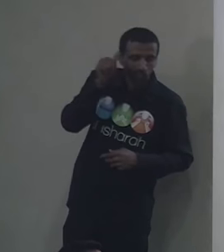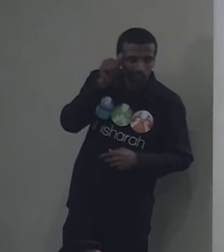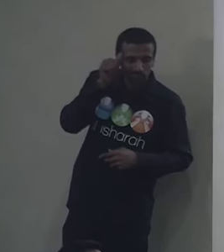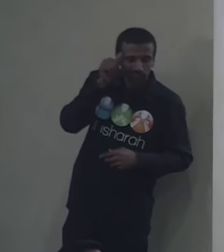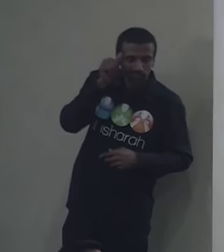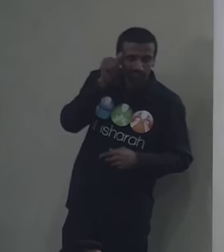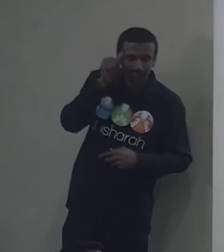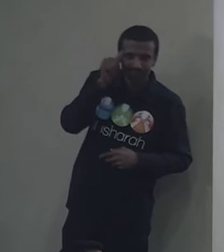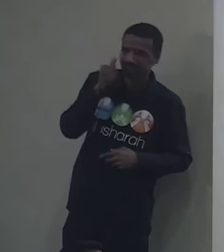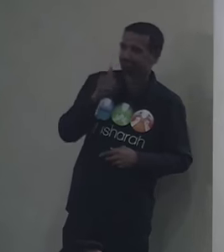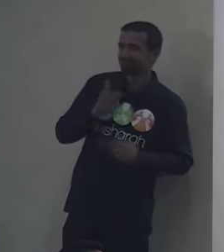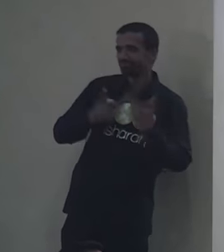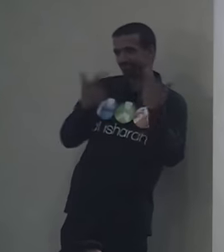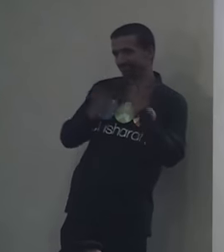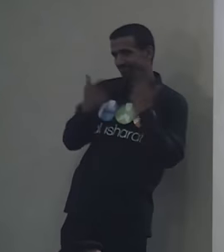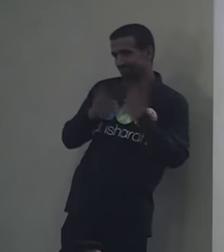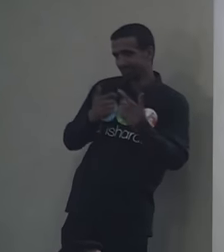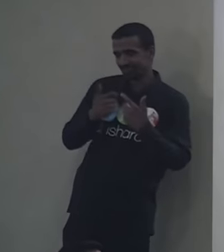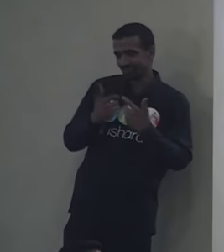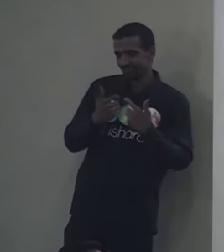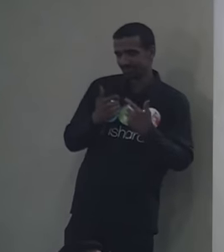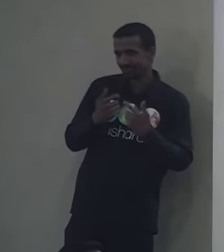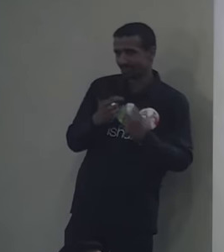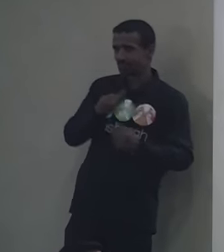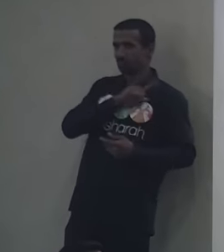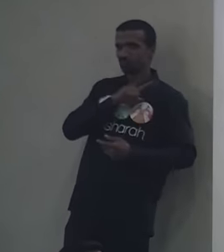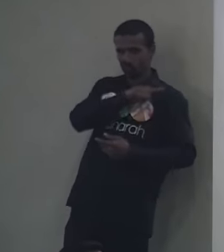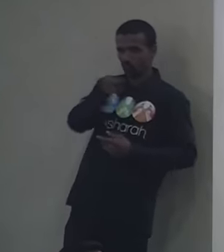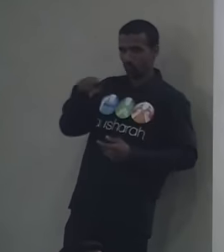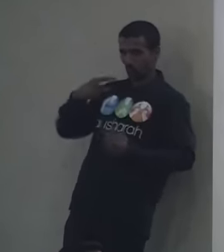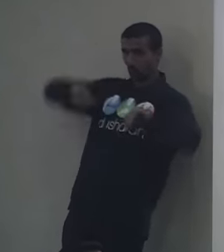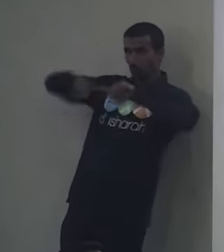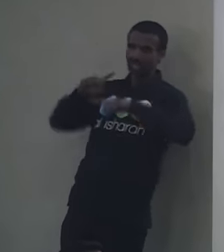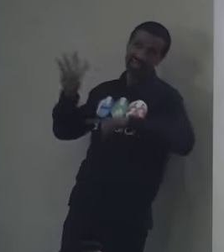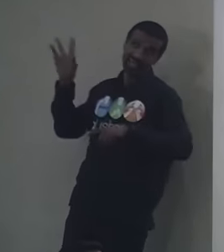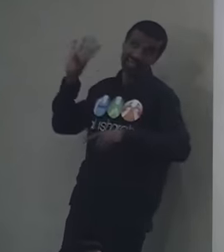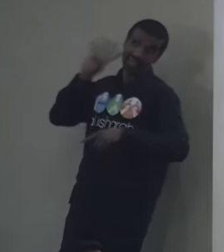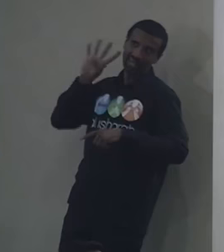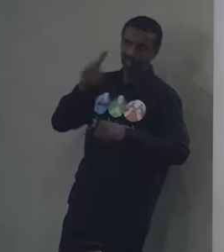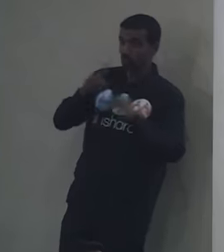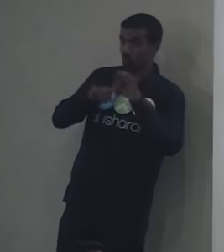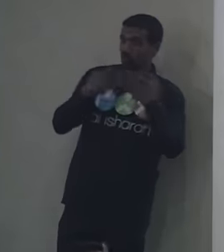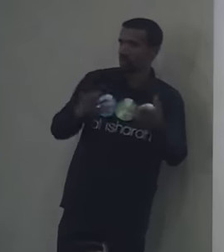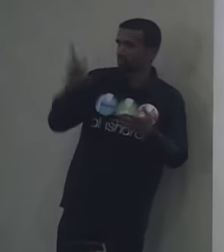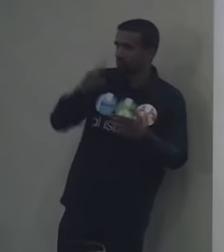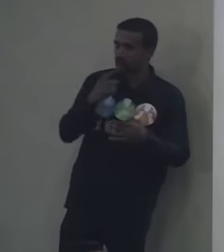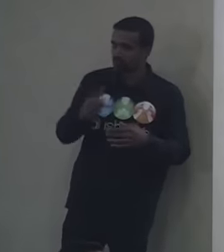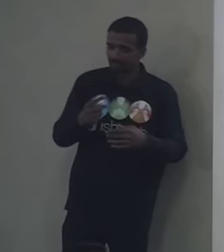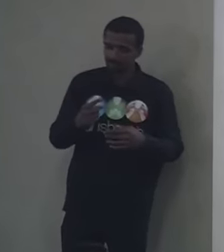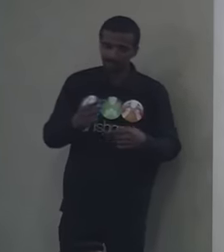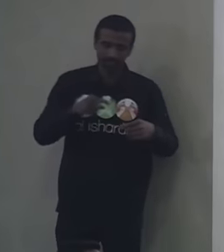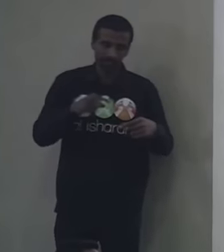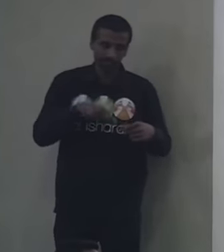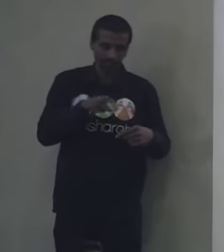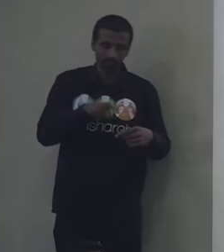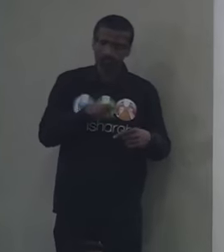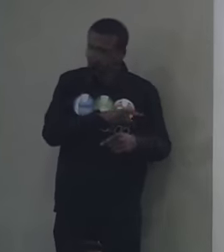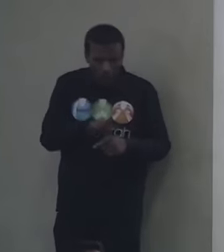said here, guys. And then it's not just Allah said it once, He said it twice. ثم كلا سوف